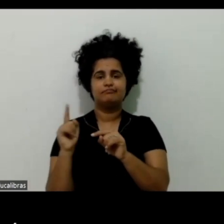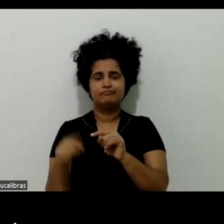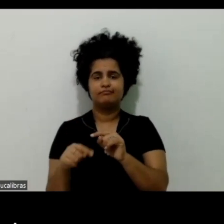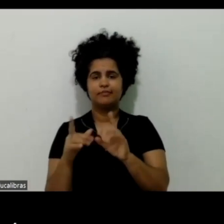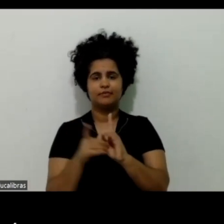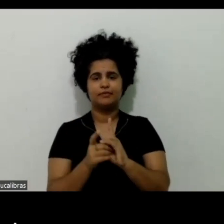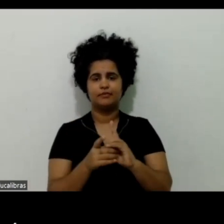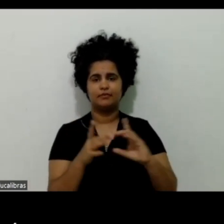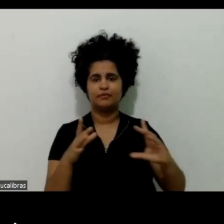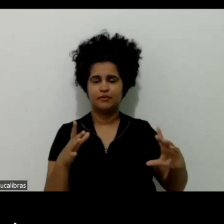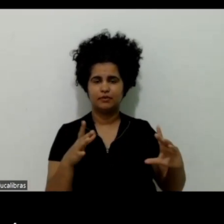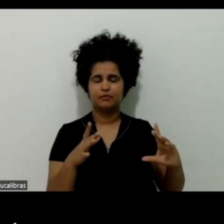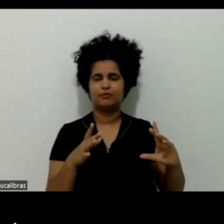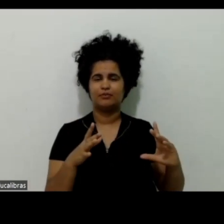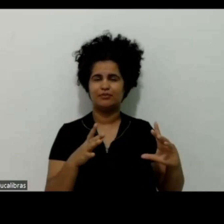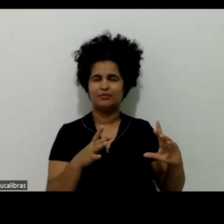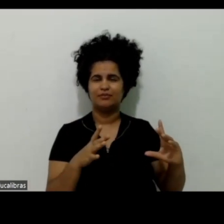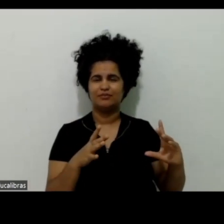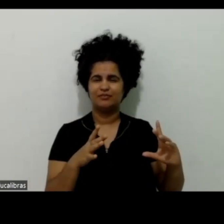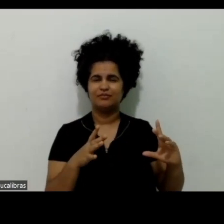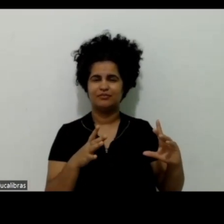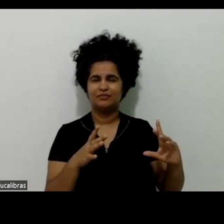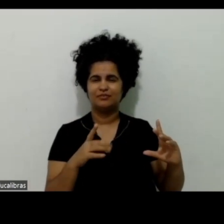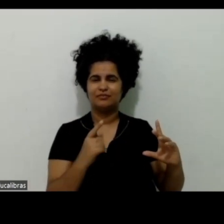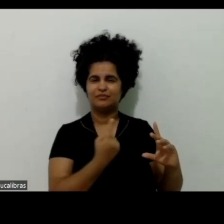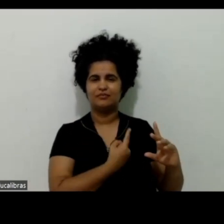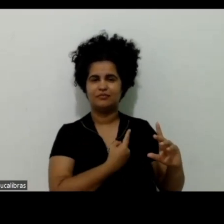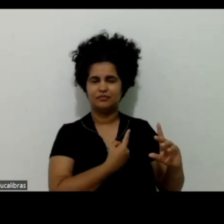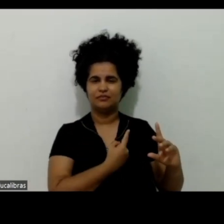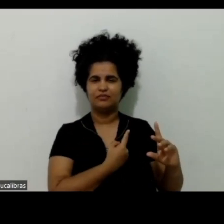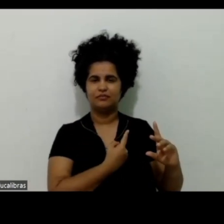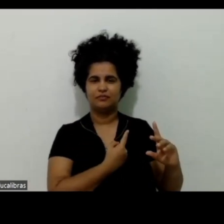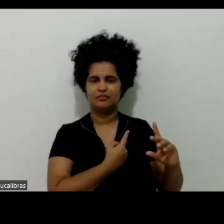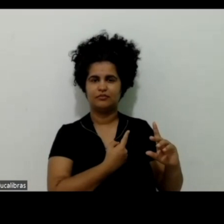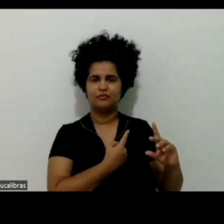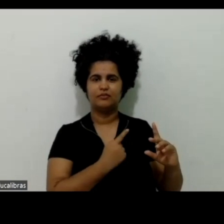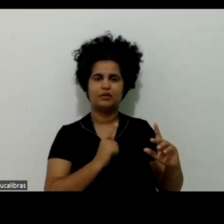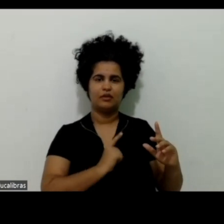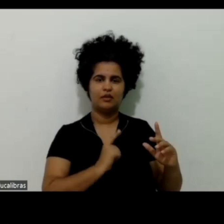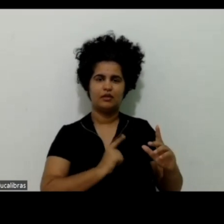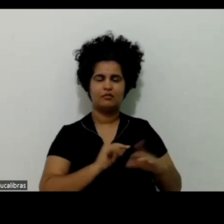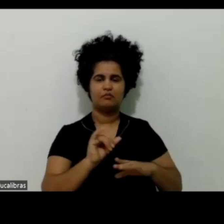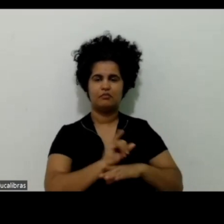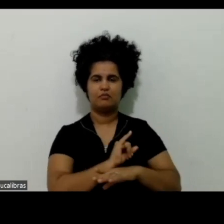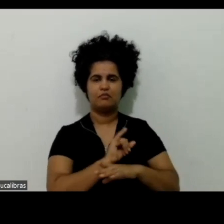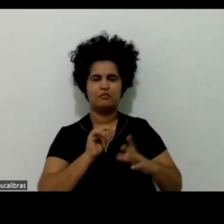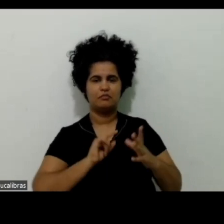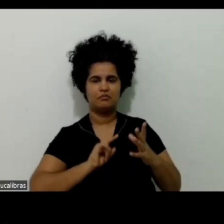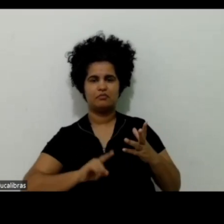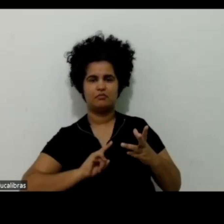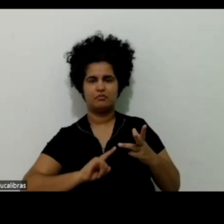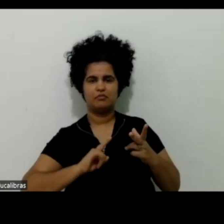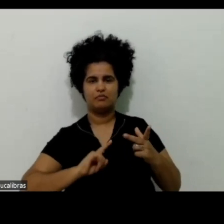democrática e emancipatória do projeto ético-político, a gente tem pistas, subsídios e elementos